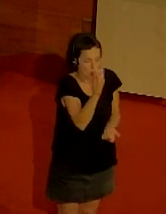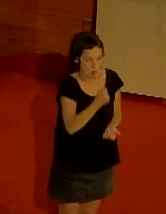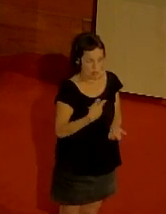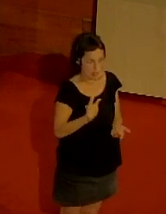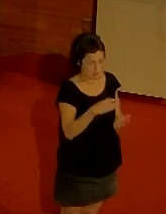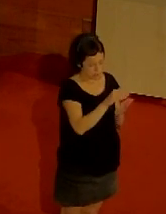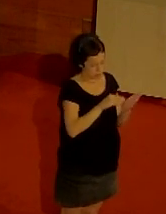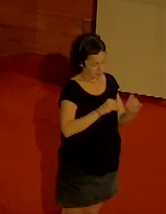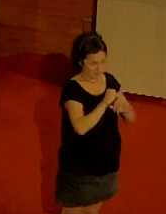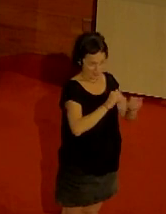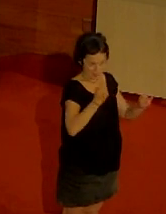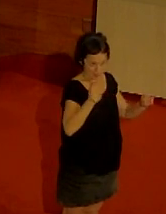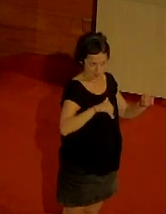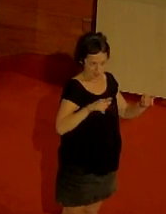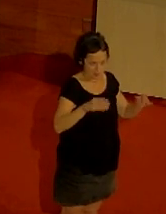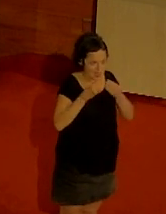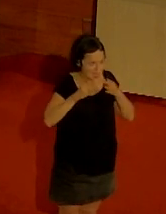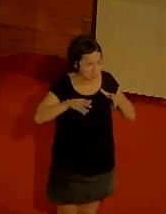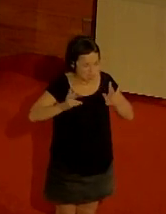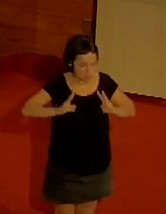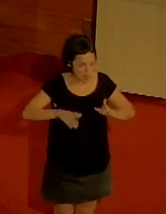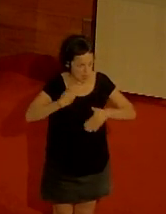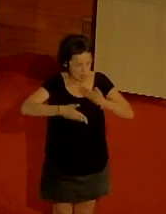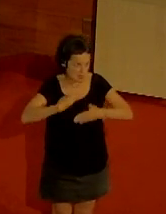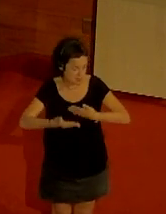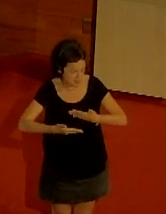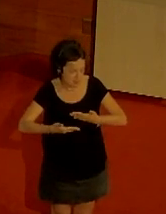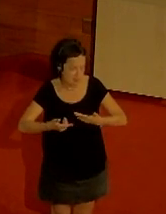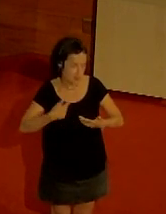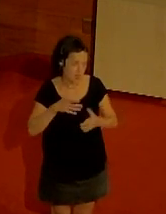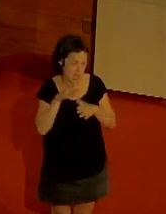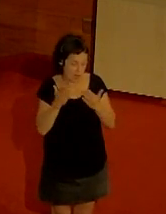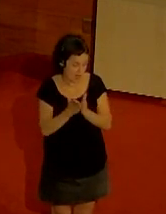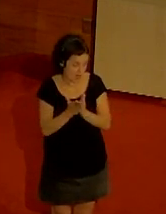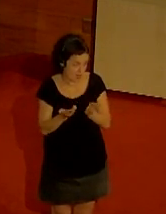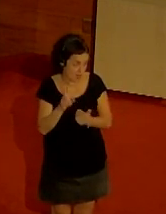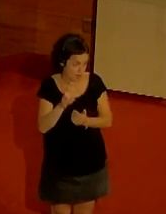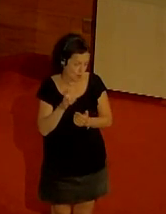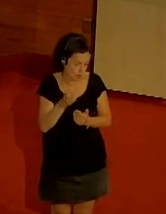viva, ¿no? Entonces esto también hace que tenga más sentido la larga distancia.